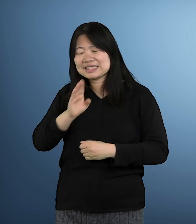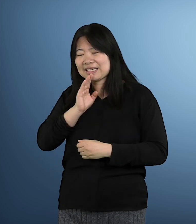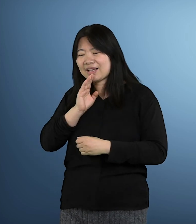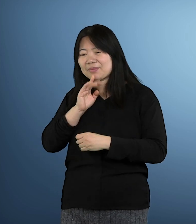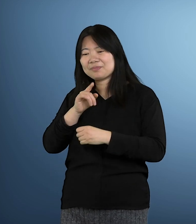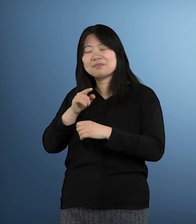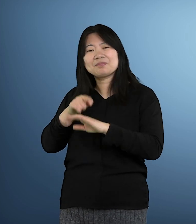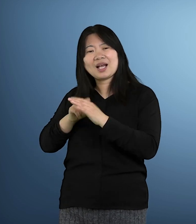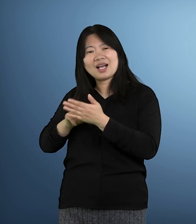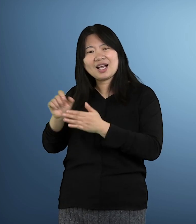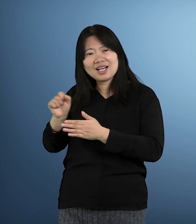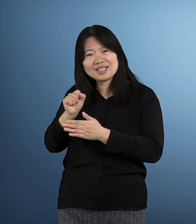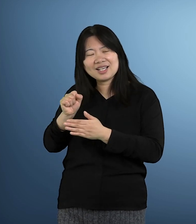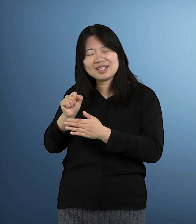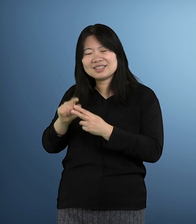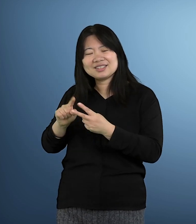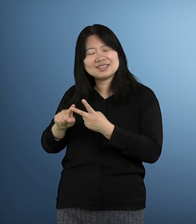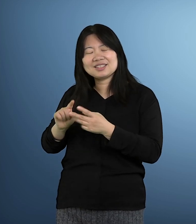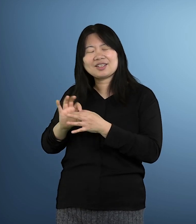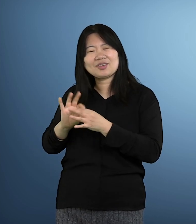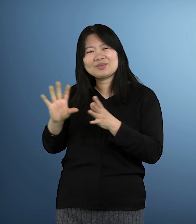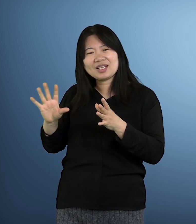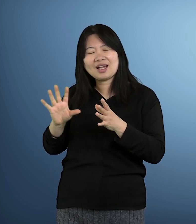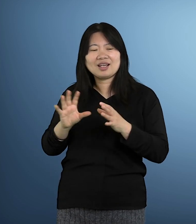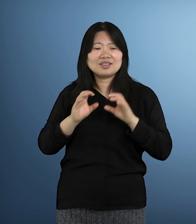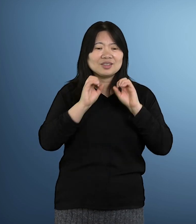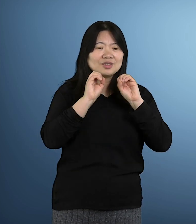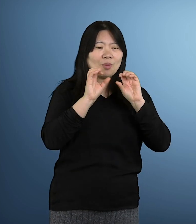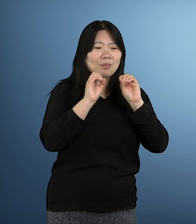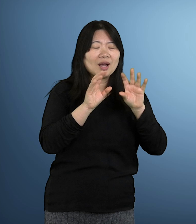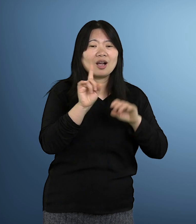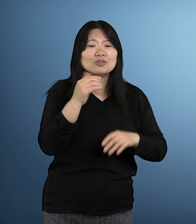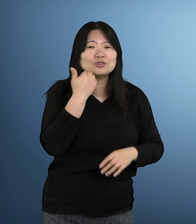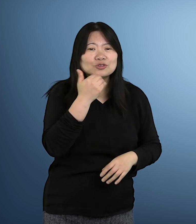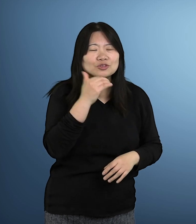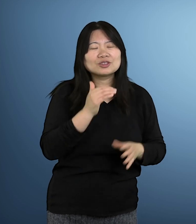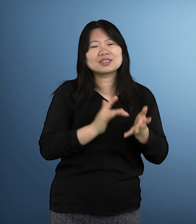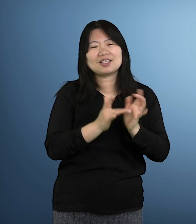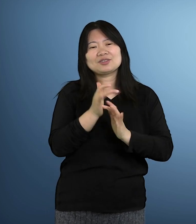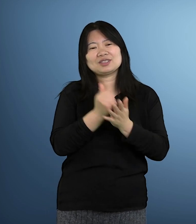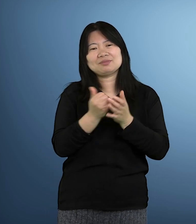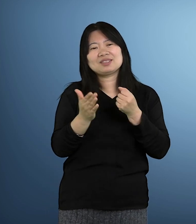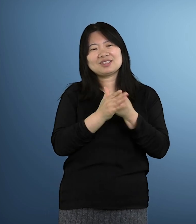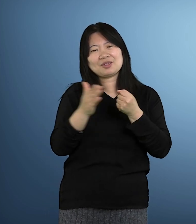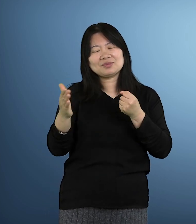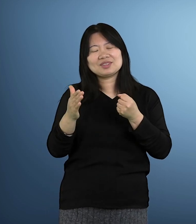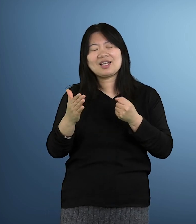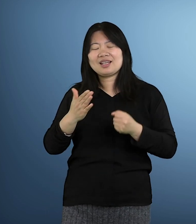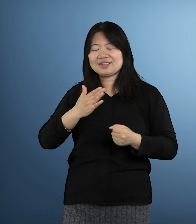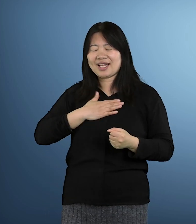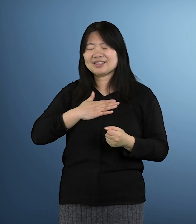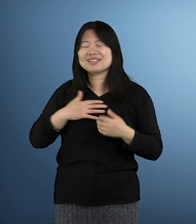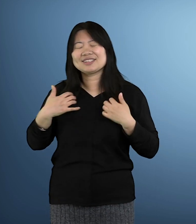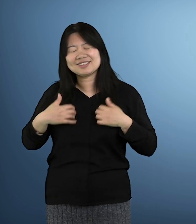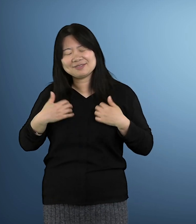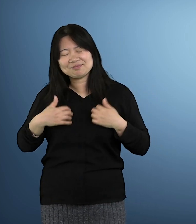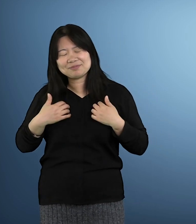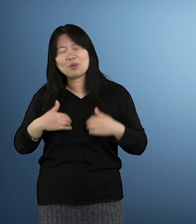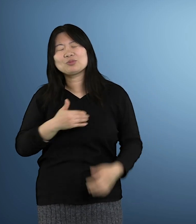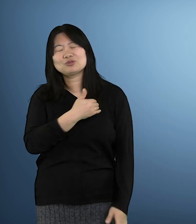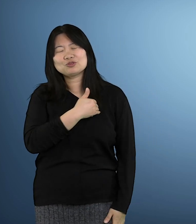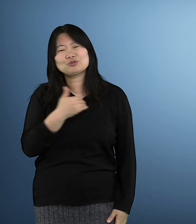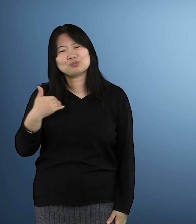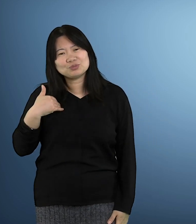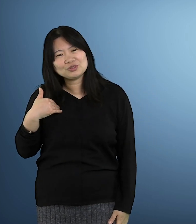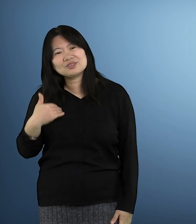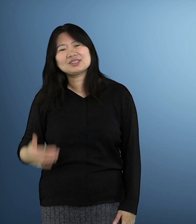방도로 하든지 전파되는 것은 그리스도니 이로써 나는 기뻐하고 또한 기뻐하리라. 이